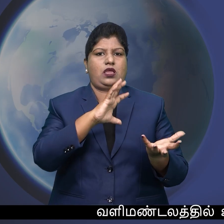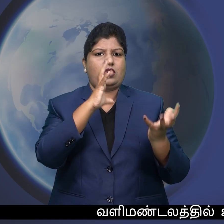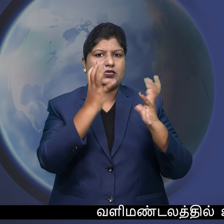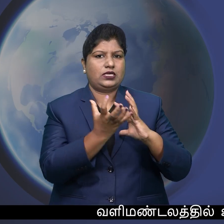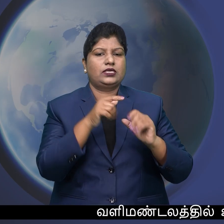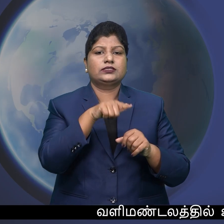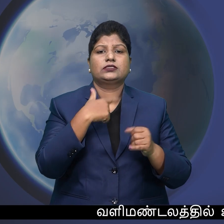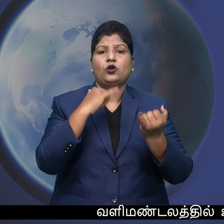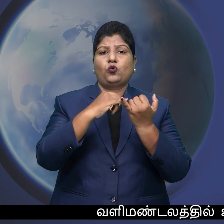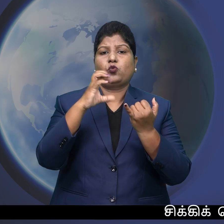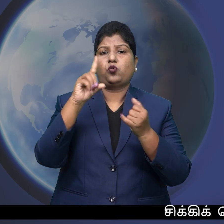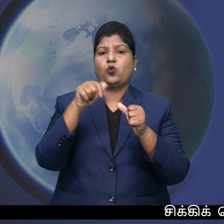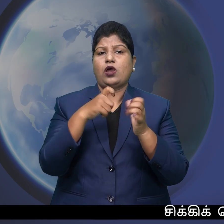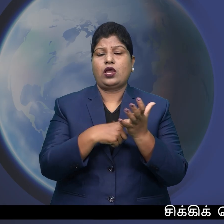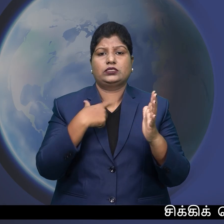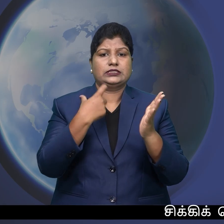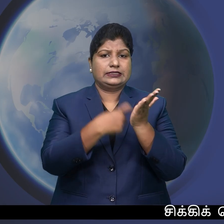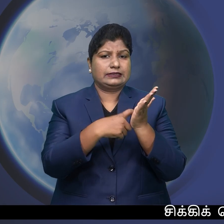சில வாயுக்களால் சிக்கிக் கொள்கின்றன.